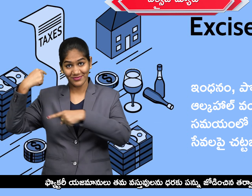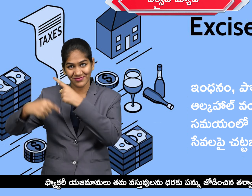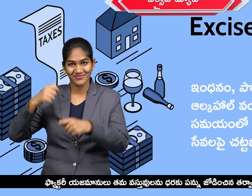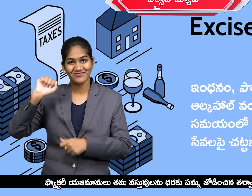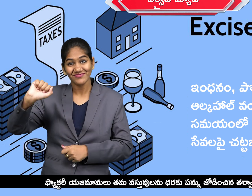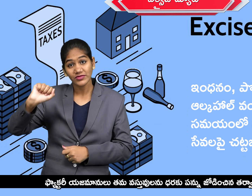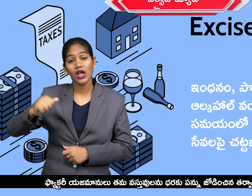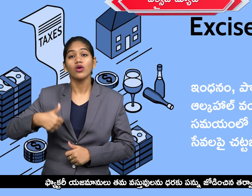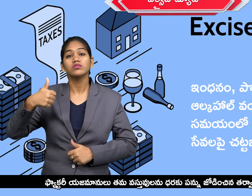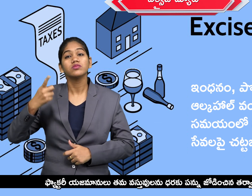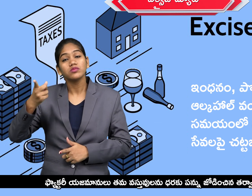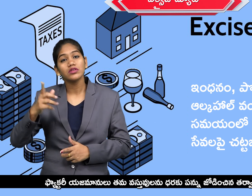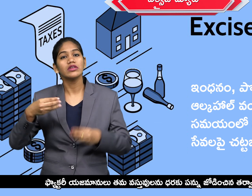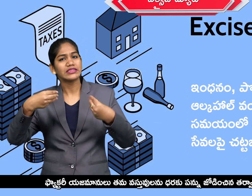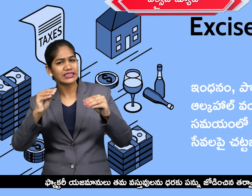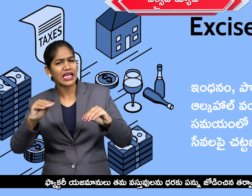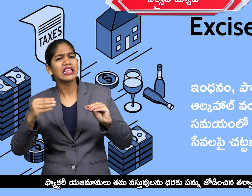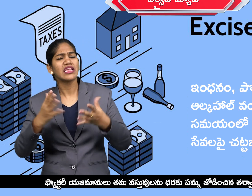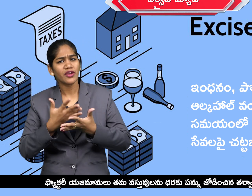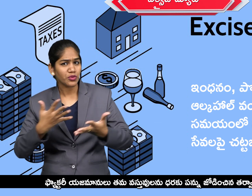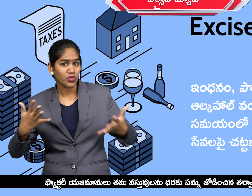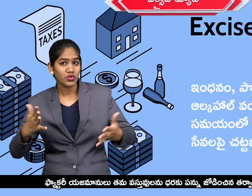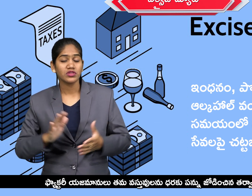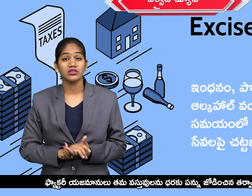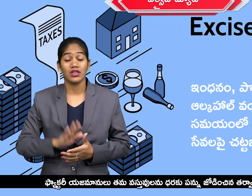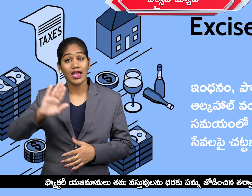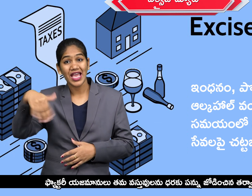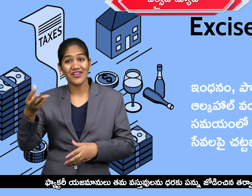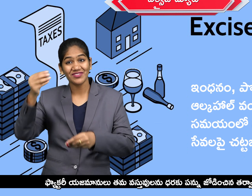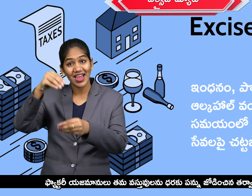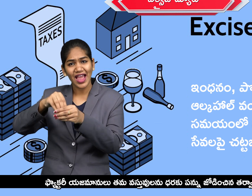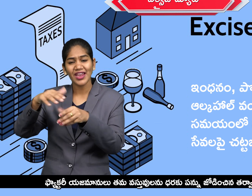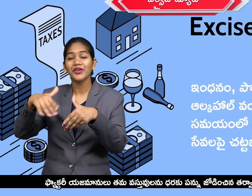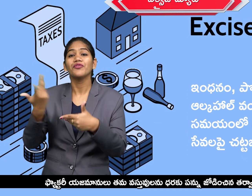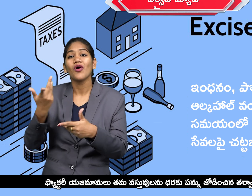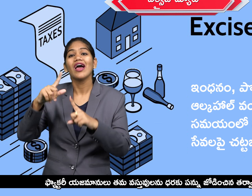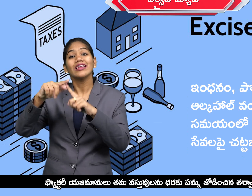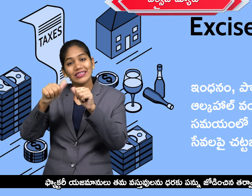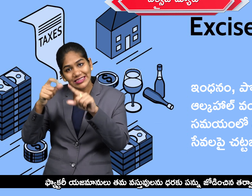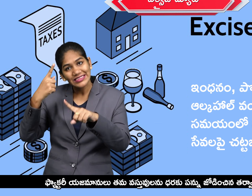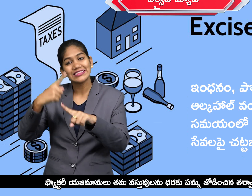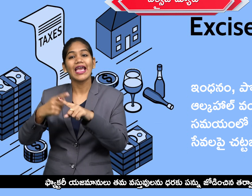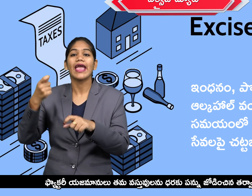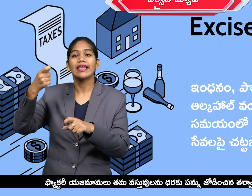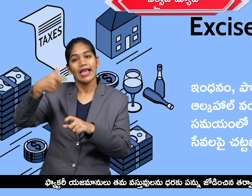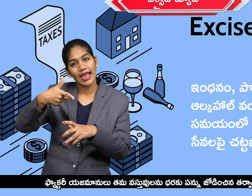ఫ్యాక్టరీ యజమానులు తమ వస్తువులను ధరకు పన్ను జోడించిన తరువాత విక్రయిస్తారు.